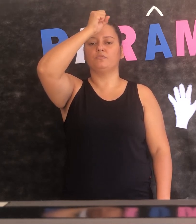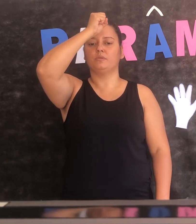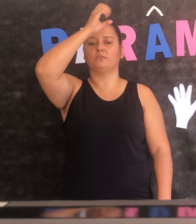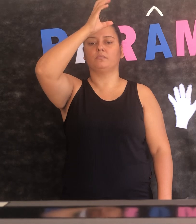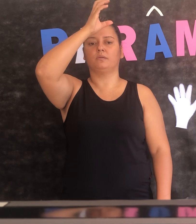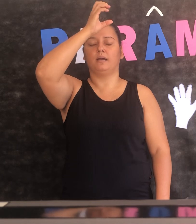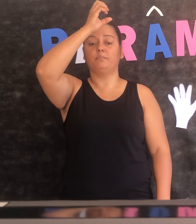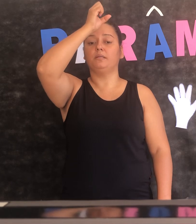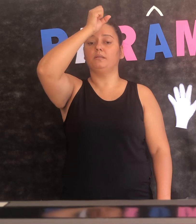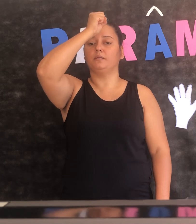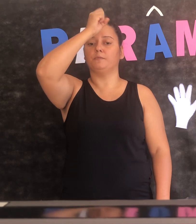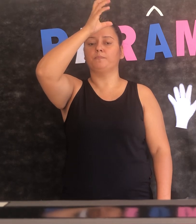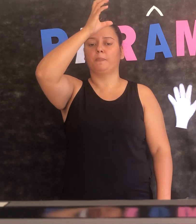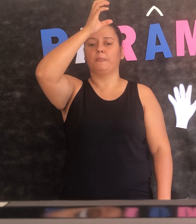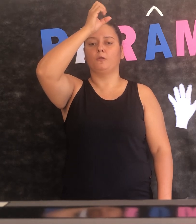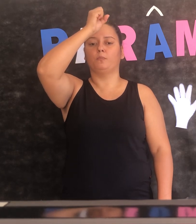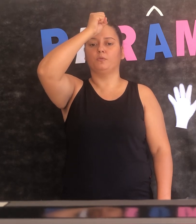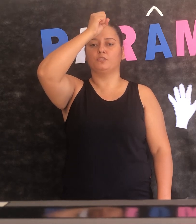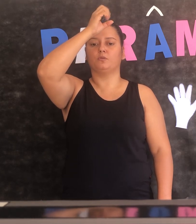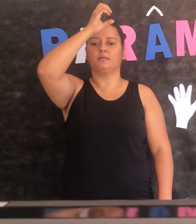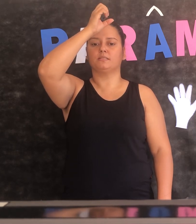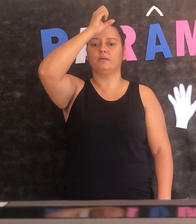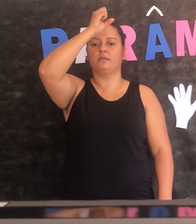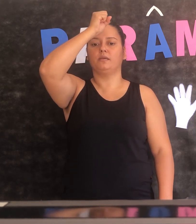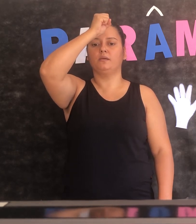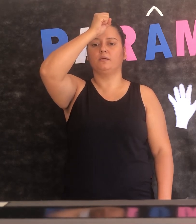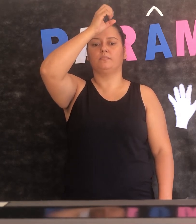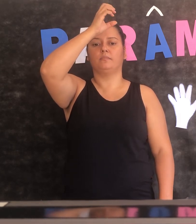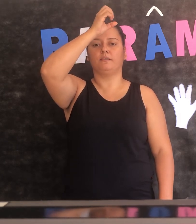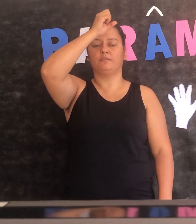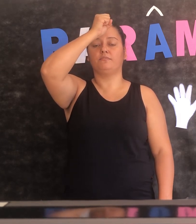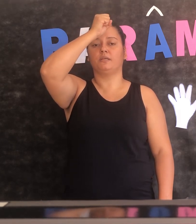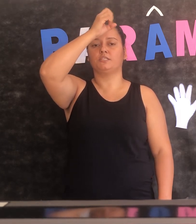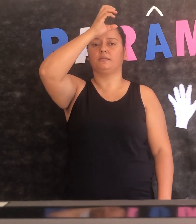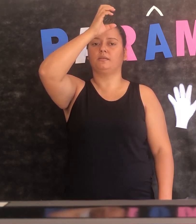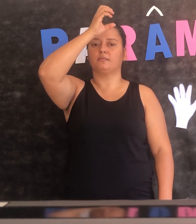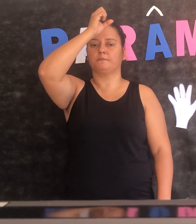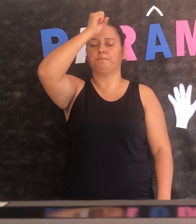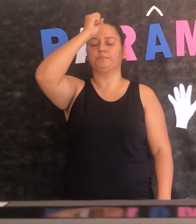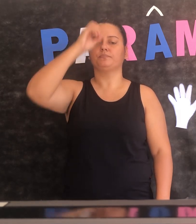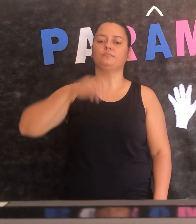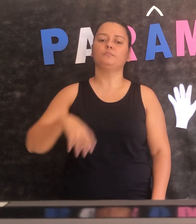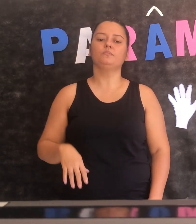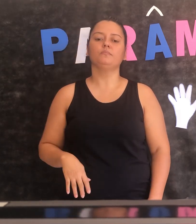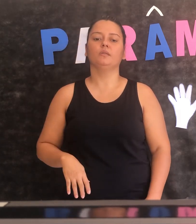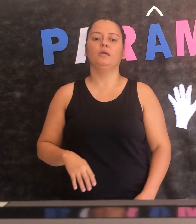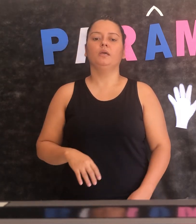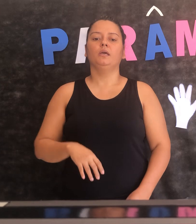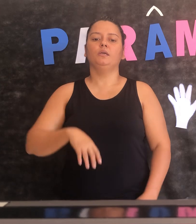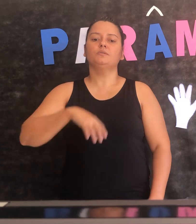movimento, aprender. Então, o ponto de articulação é aqui, em frente à testa. E o